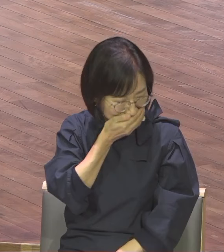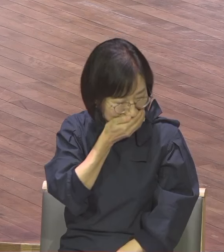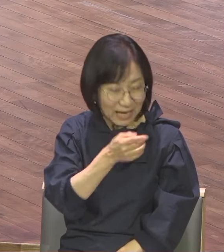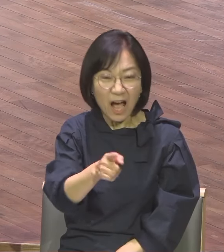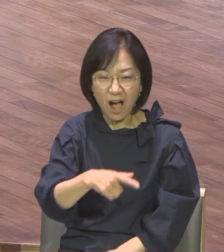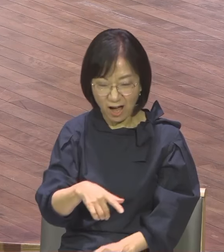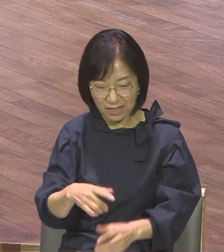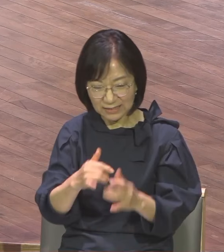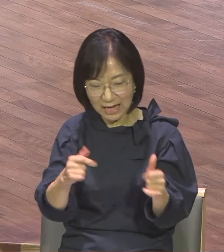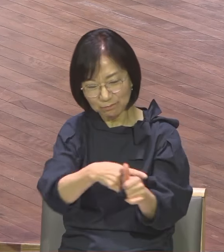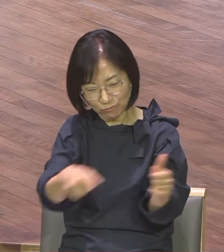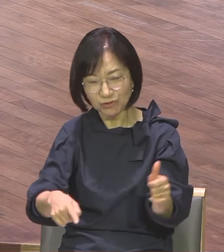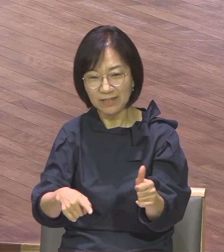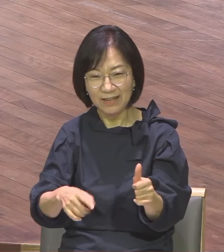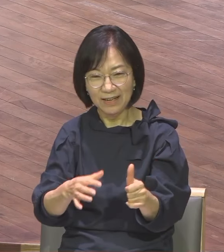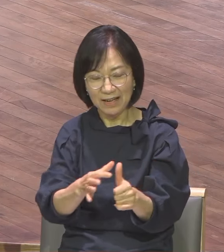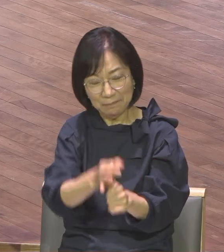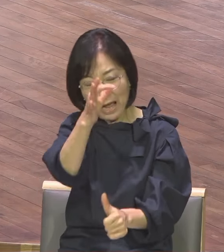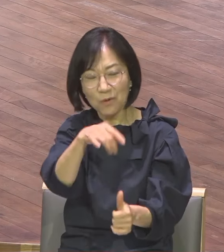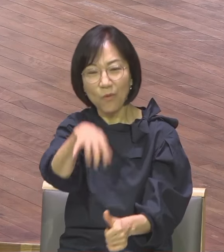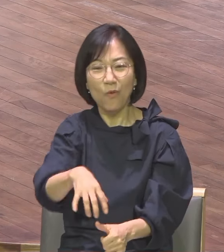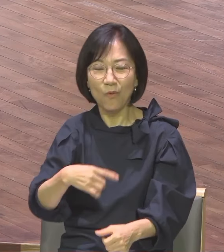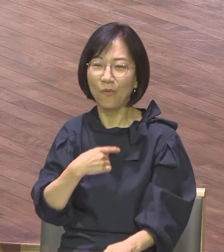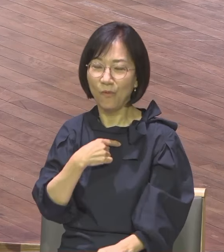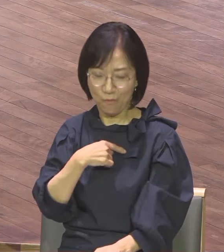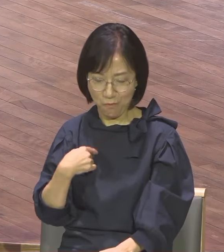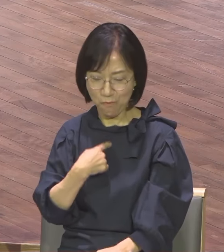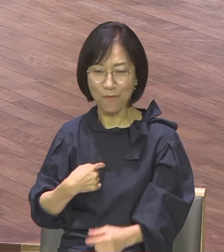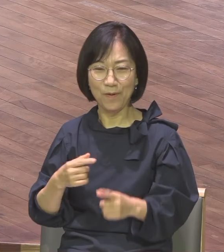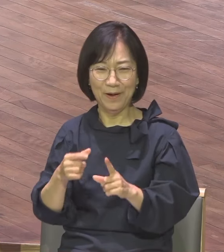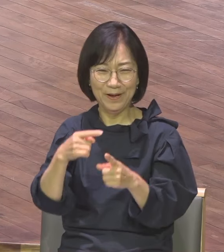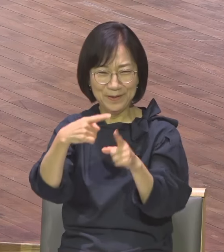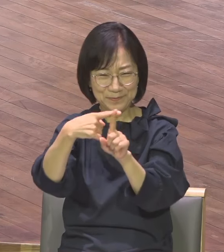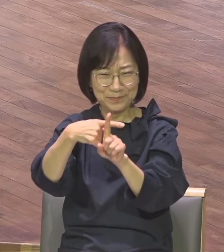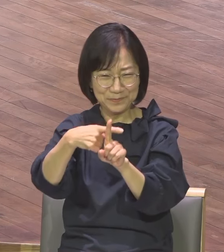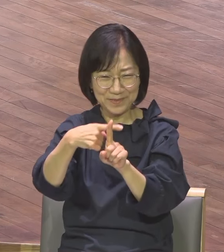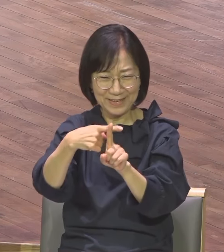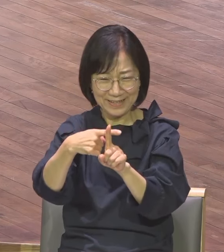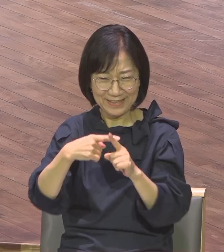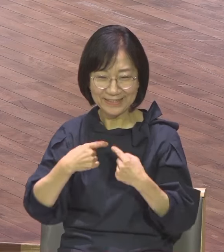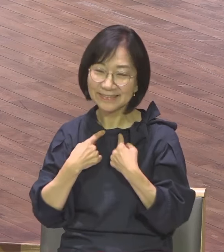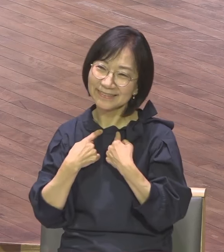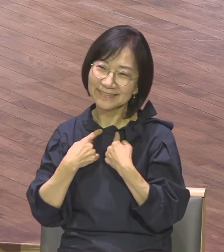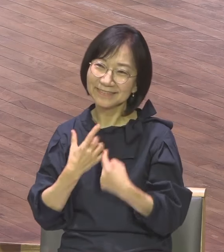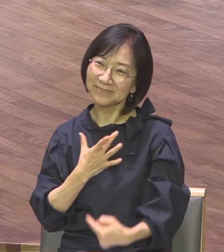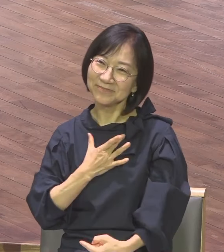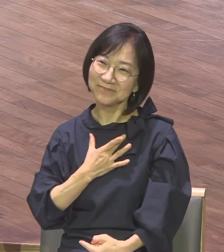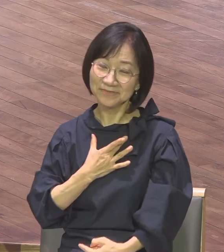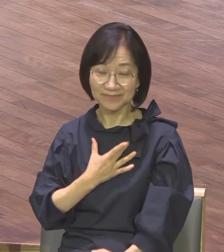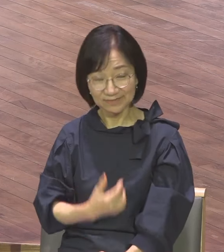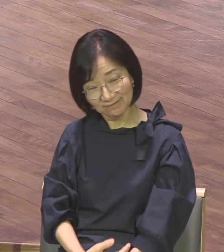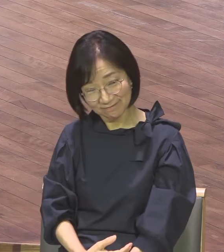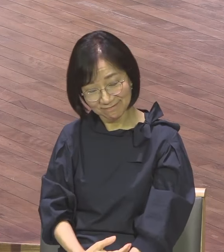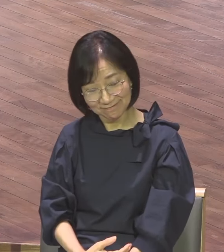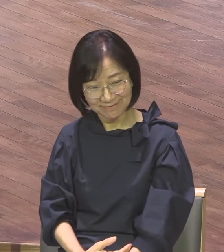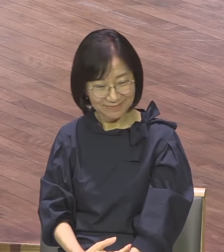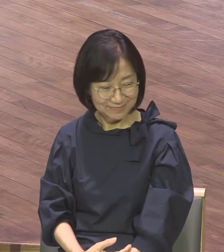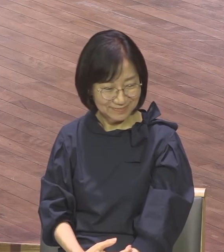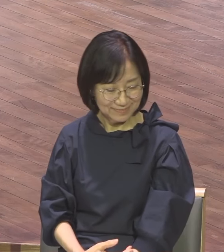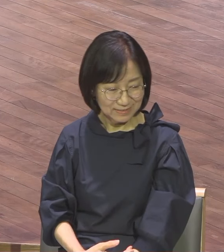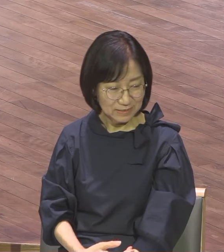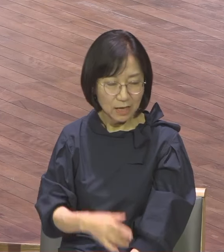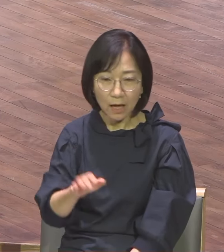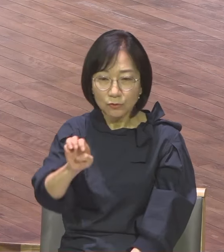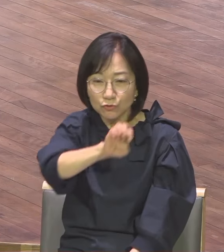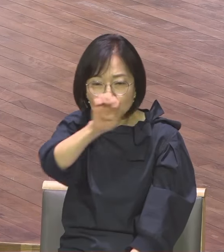그러니까 그 천주교 십자가 또 좀 다릅니다. 좀 달라요. 개신교 유럽에